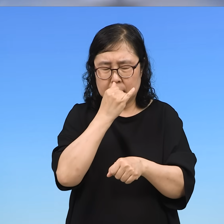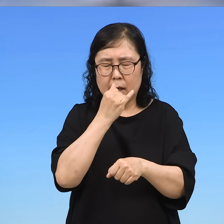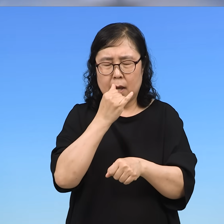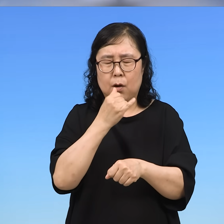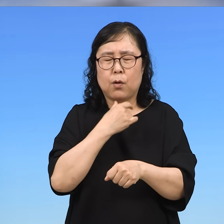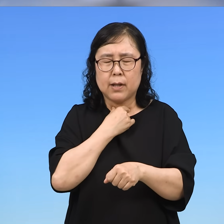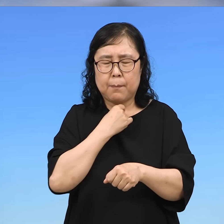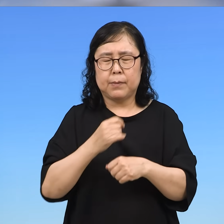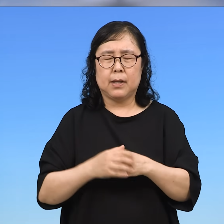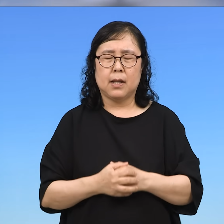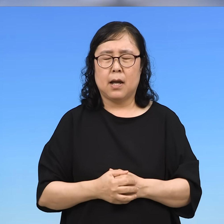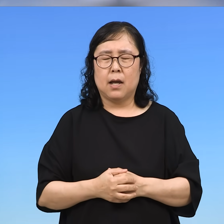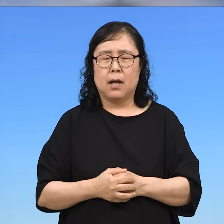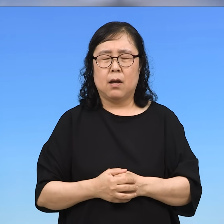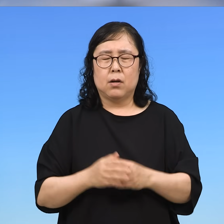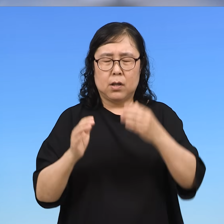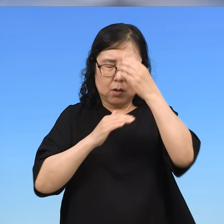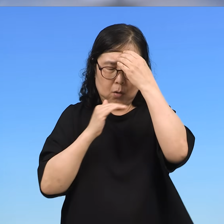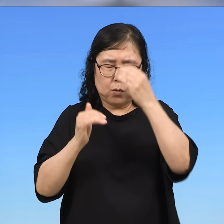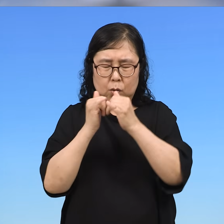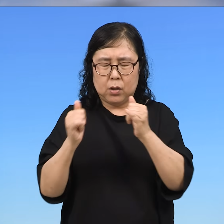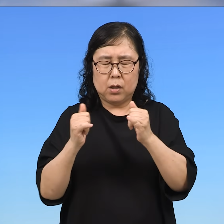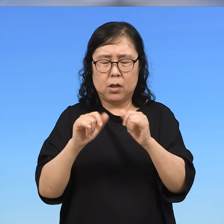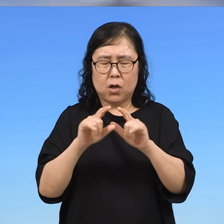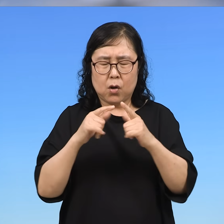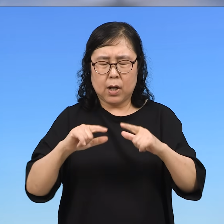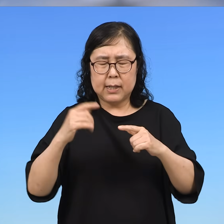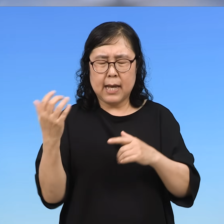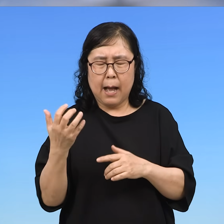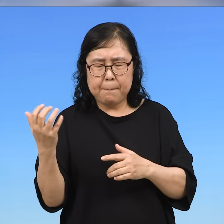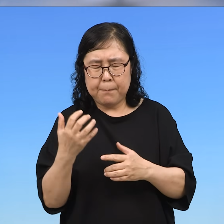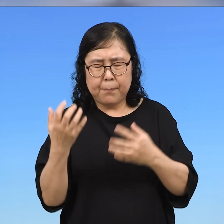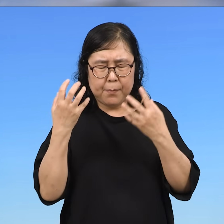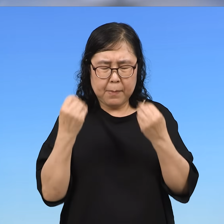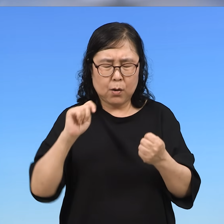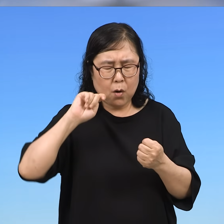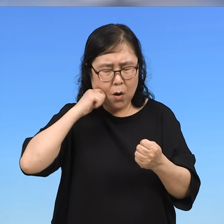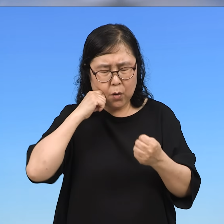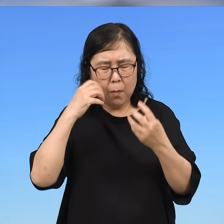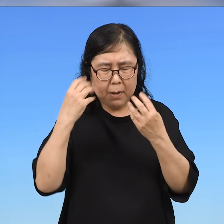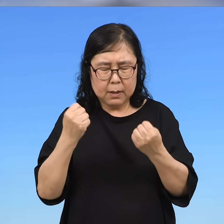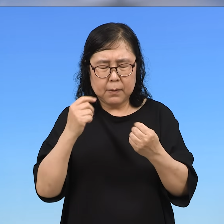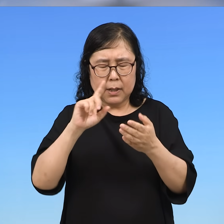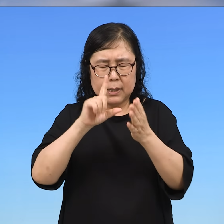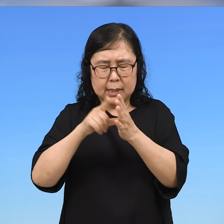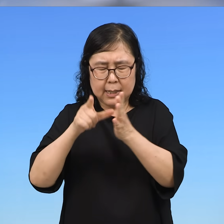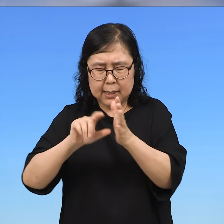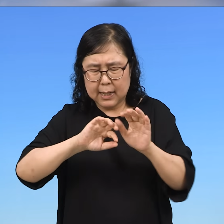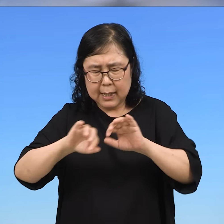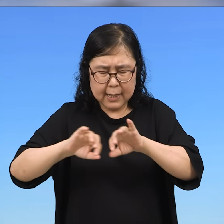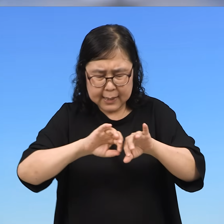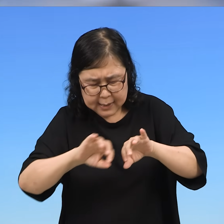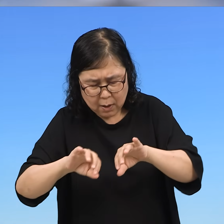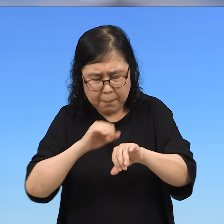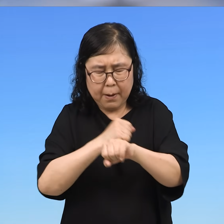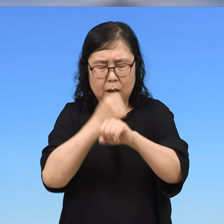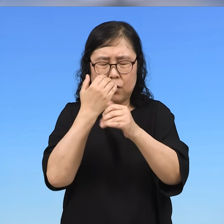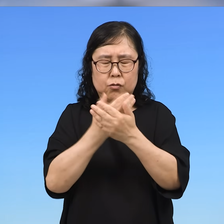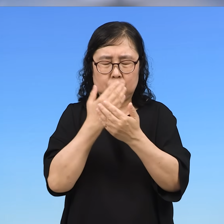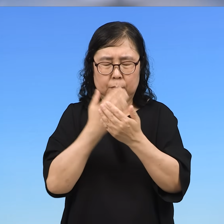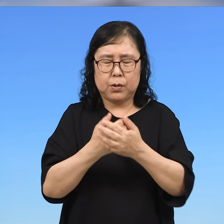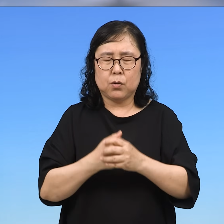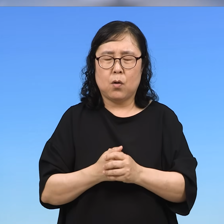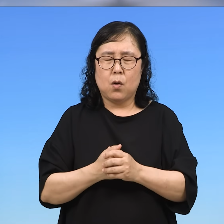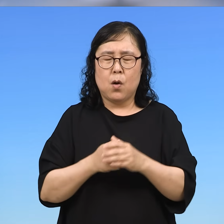이런저런 연단이 참 많고 아픔이 참 많은데 그 순간순간마다 개입해 주시고 피할 길을 주실 뿐만